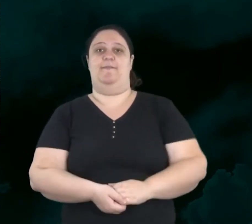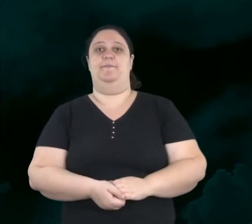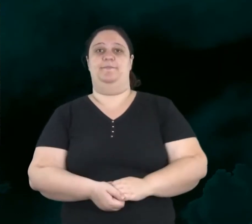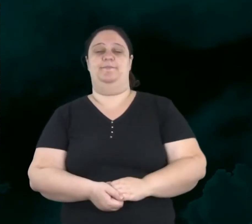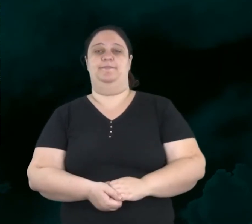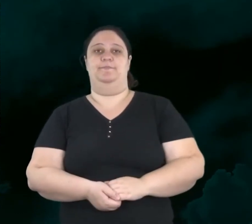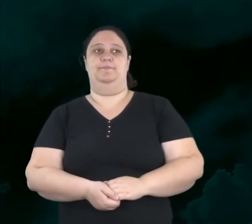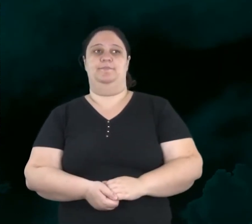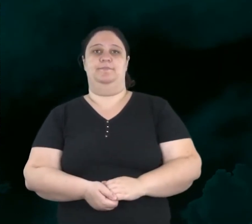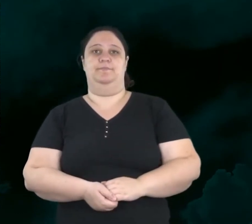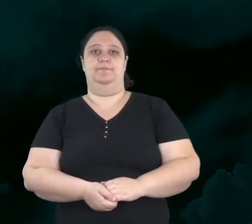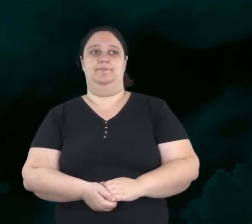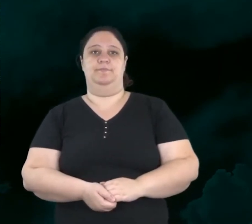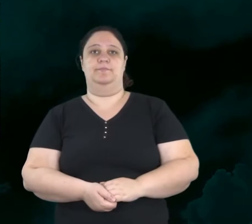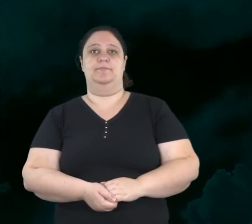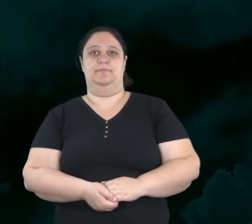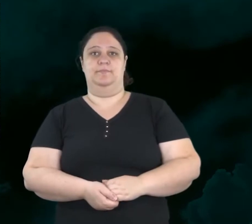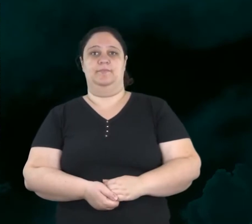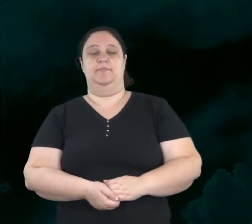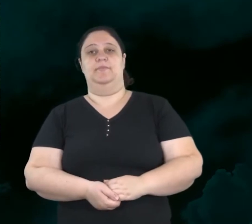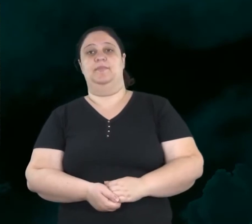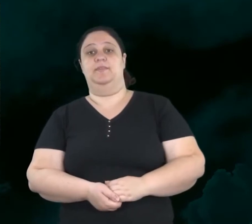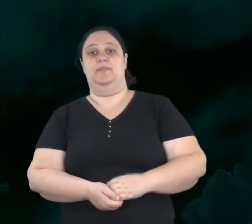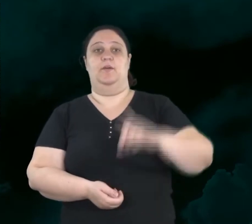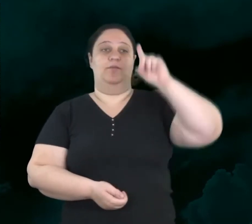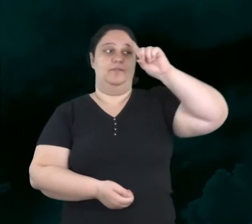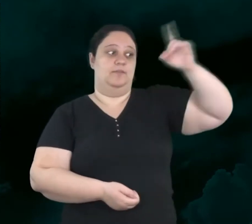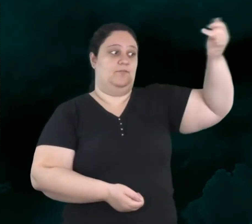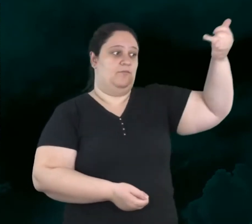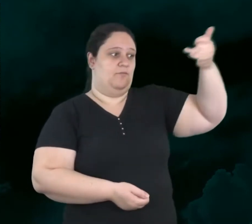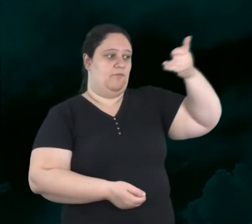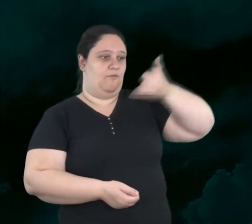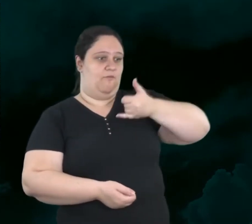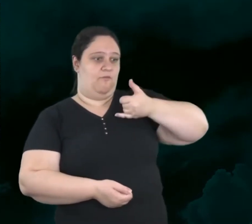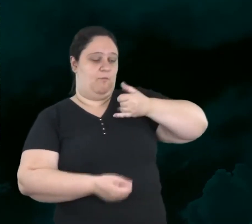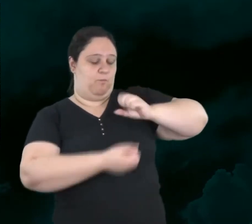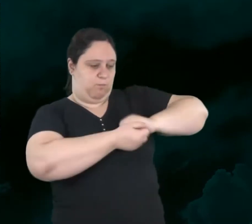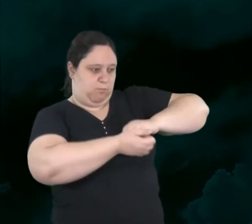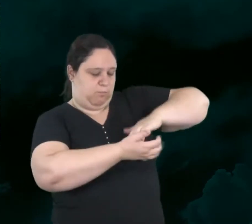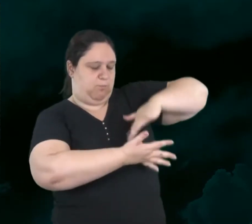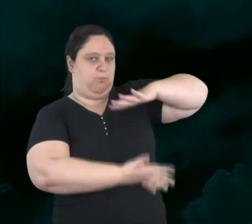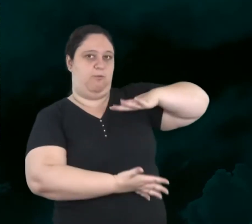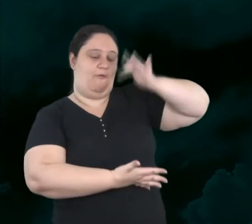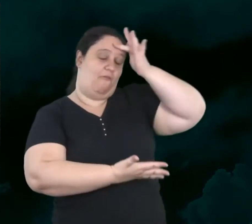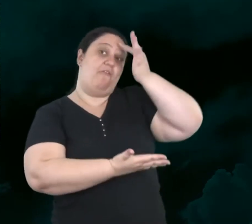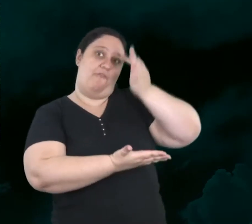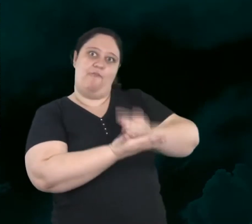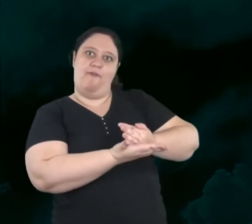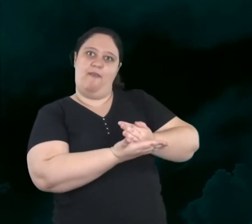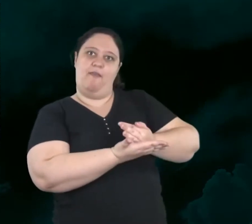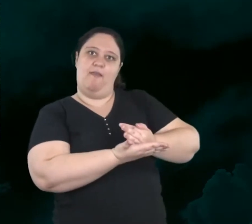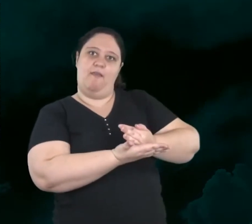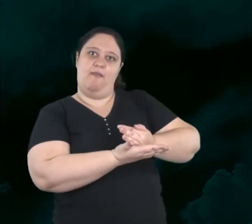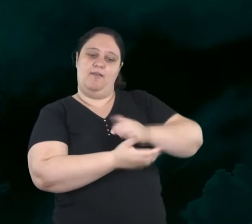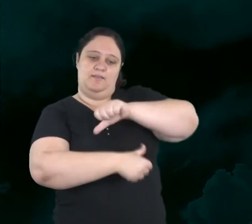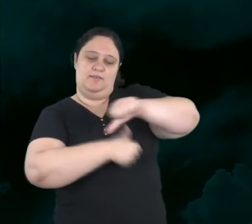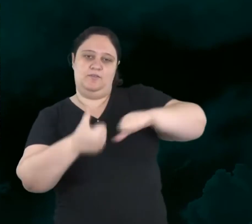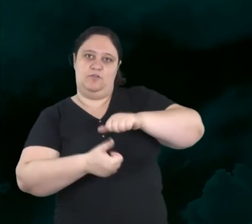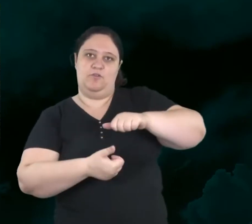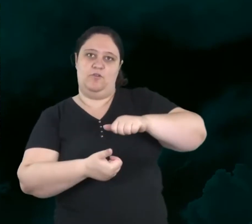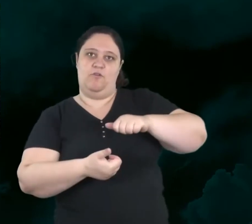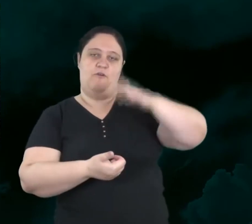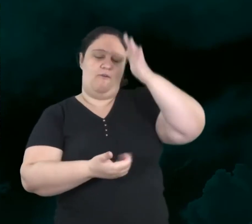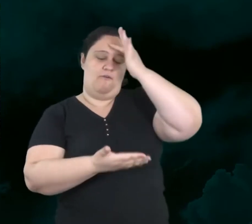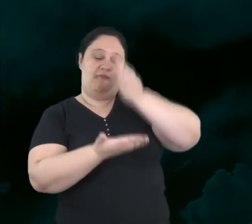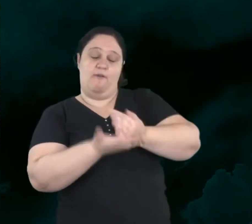pela palavra entrou no nosso coração. Quando nós cremos na fé objetiva, se tornou nossa fé